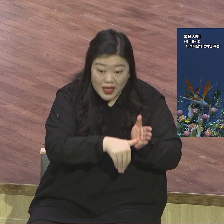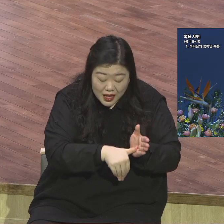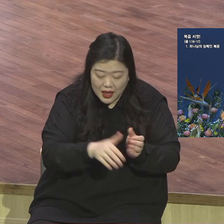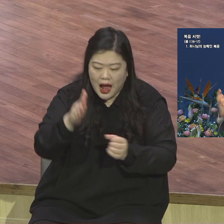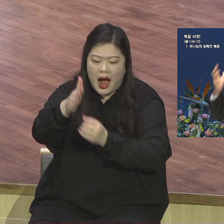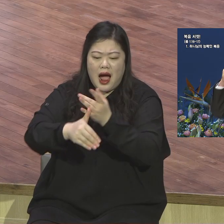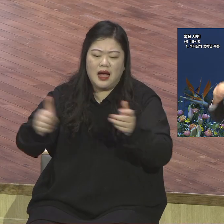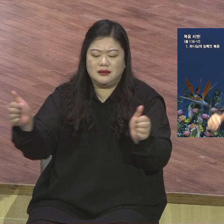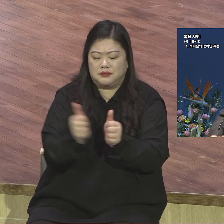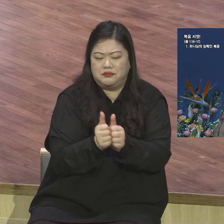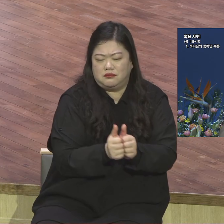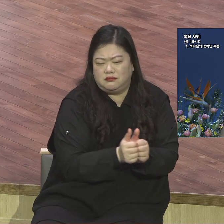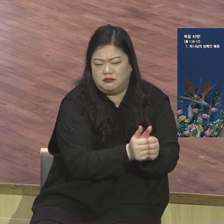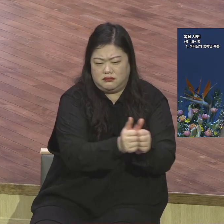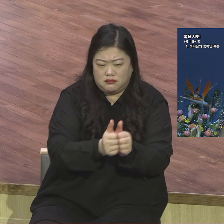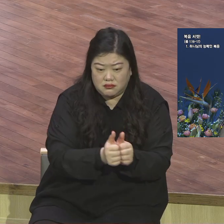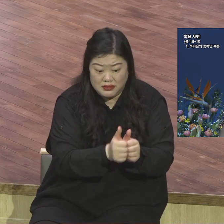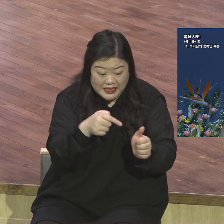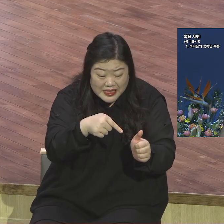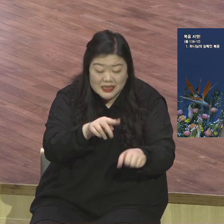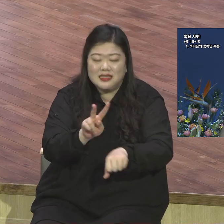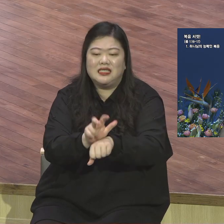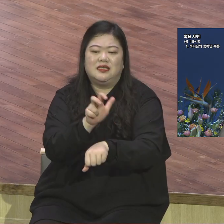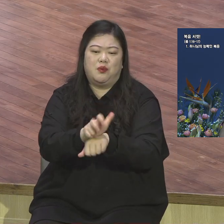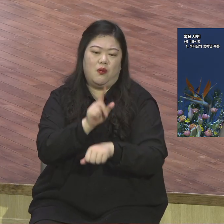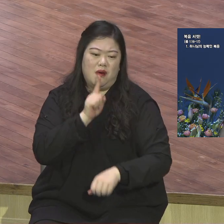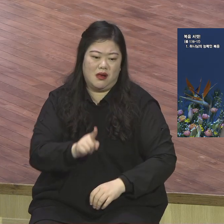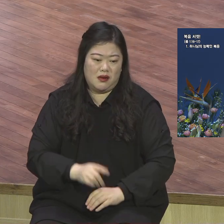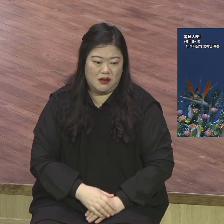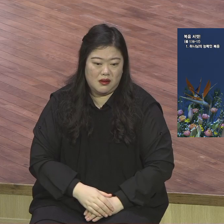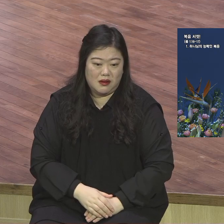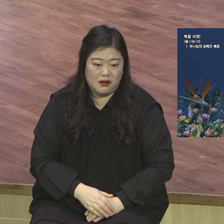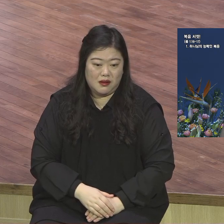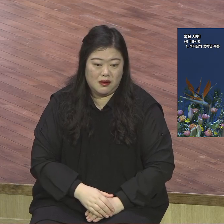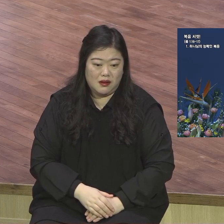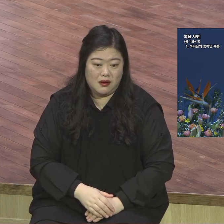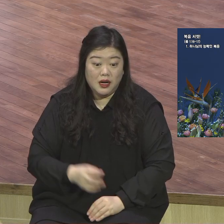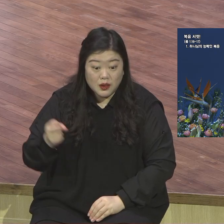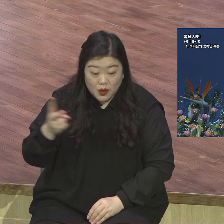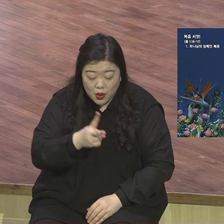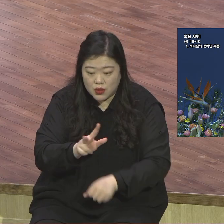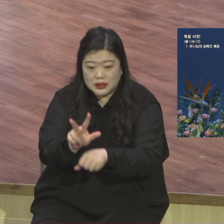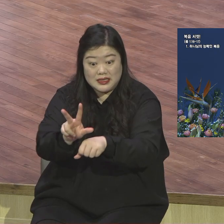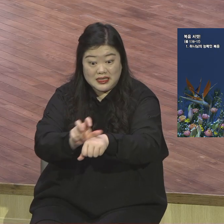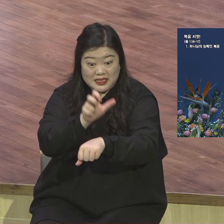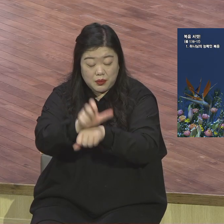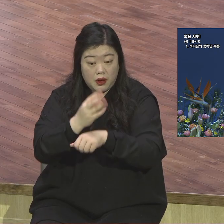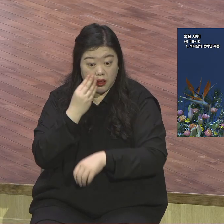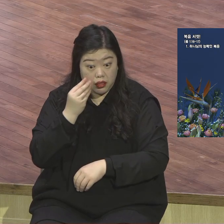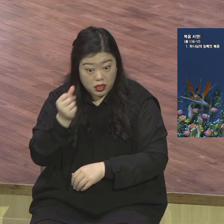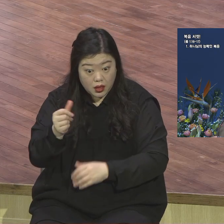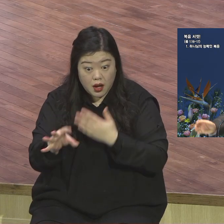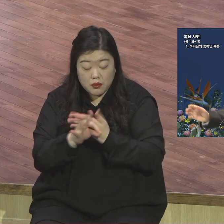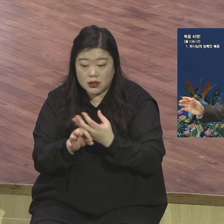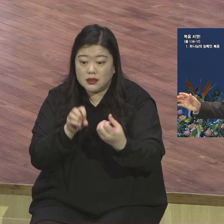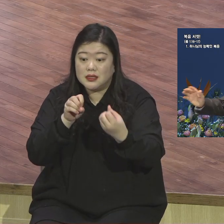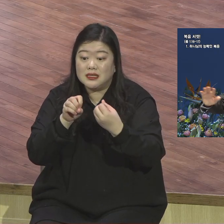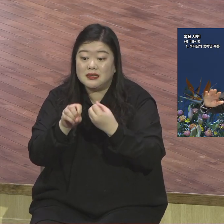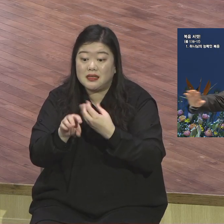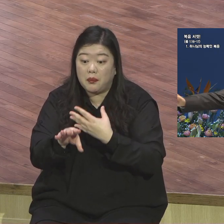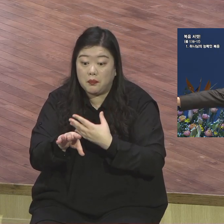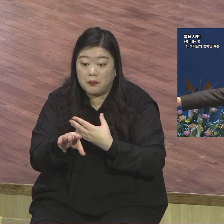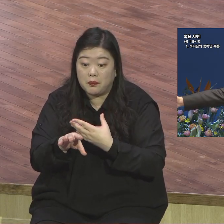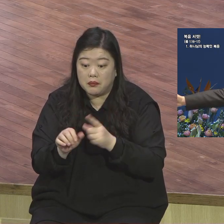아멘. 영원한 상급이야. 인생 작품이야. 평생 간증이야. 영원한 상급. 그 사람들은